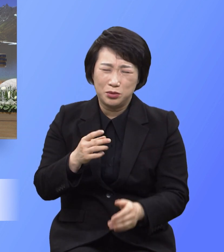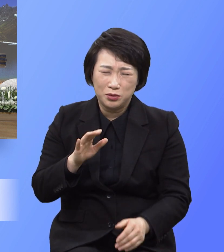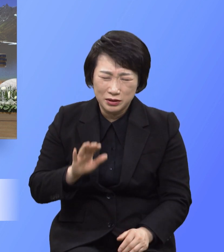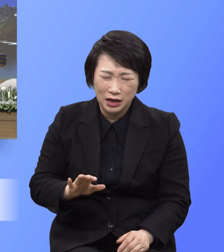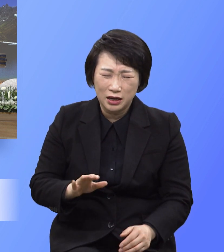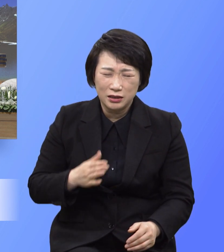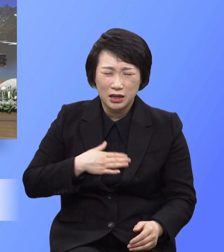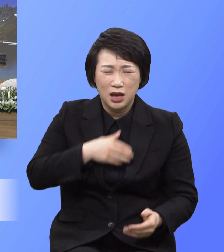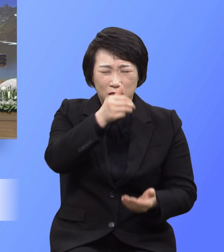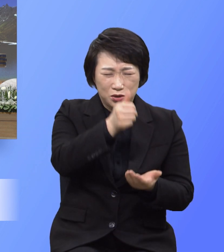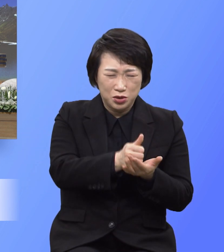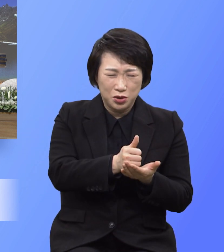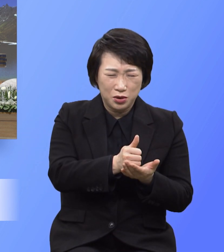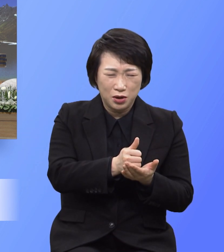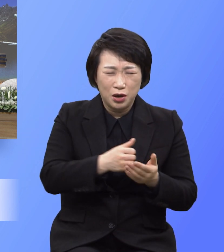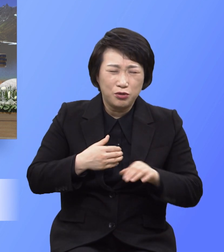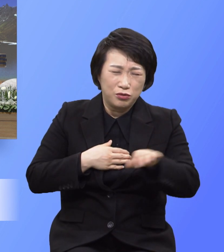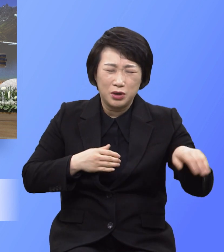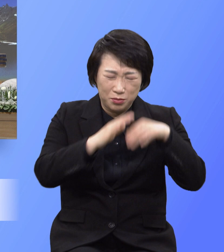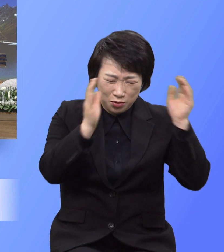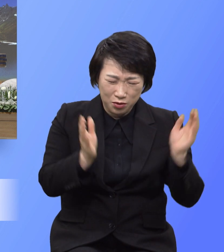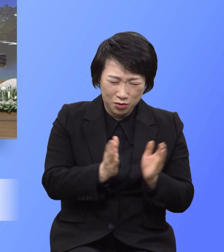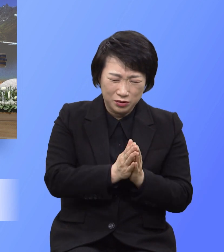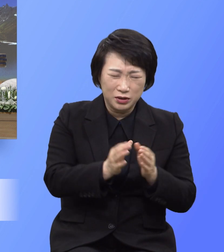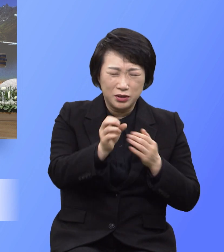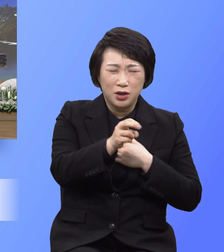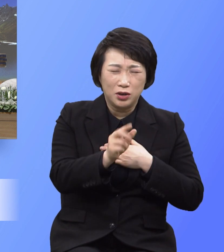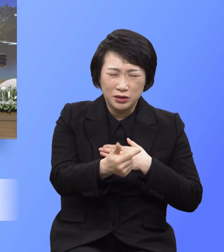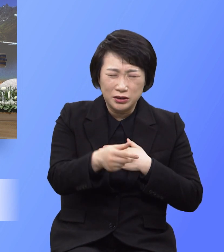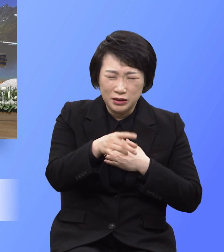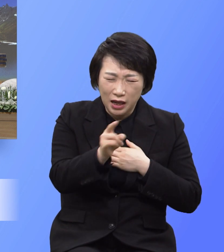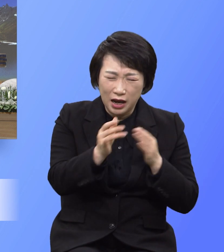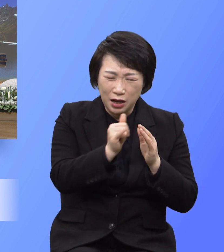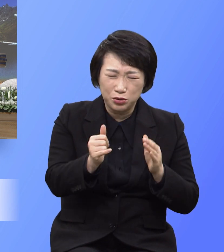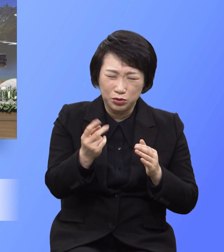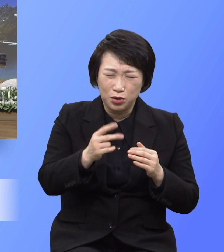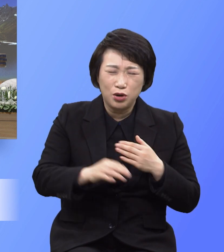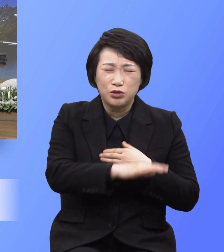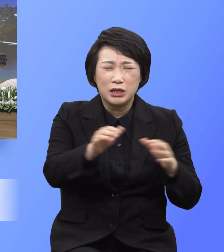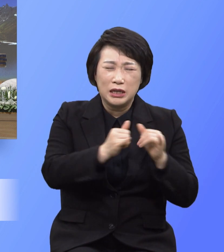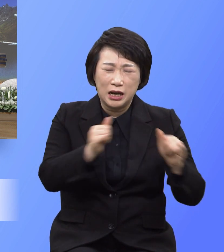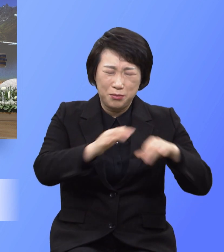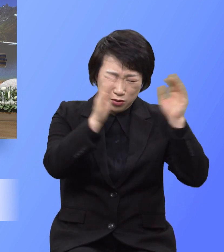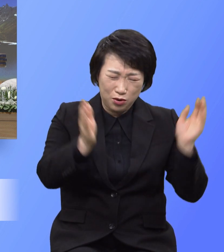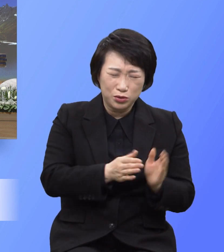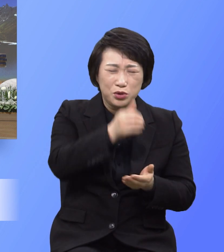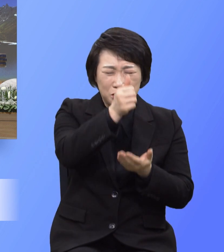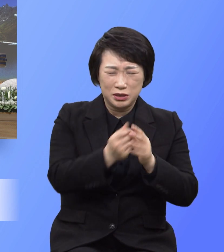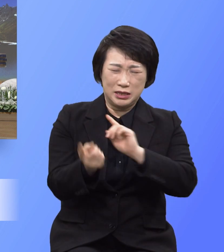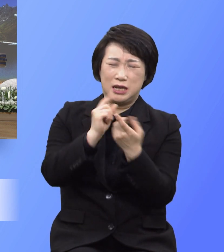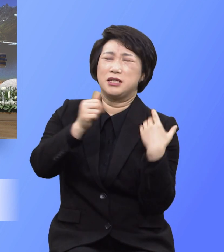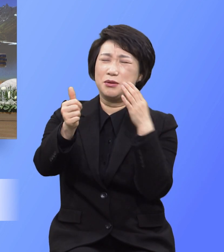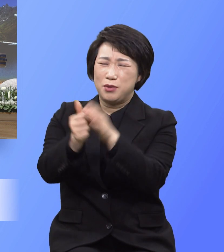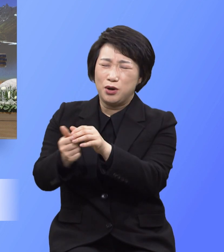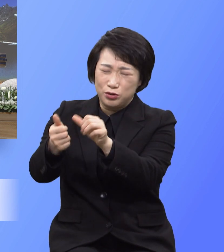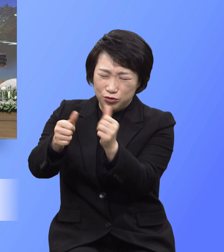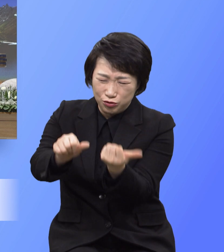그리고 내 죄와 우리 모든 연세가족과 인류의 죄를 짊어지고 죽어주신